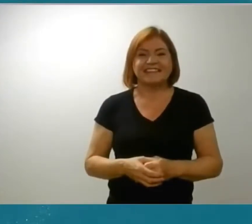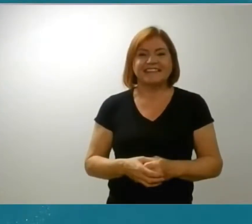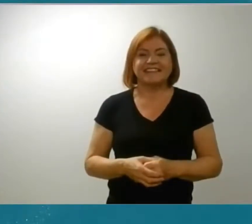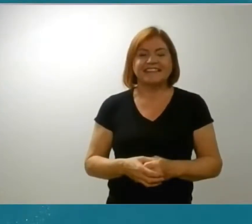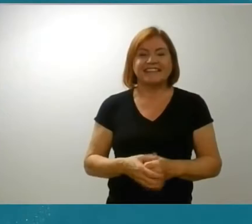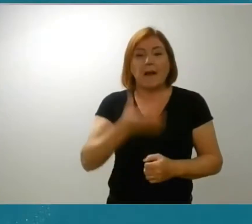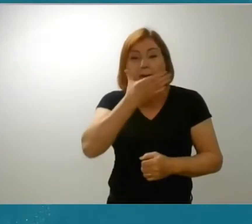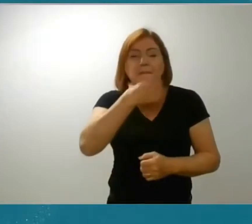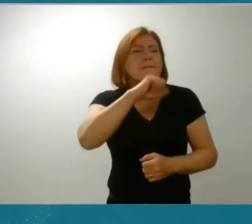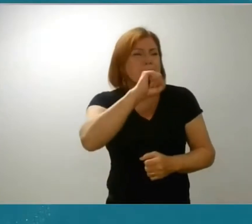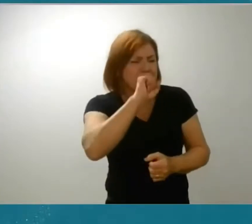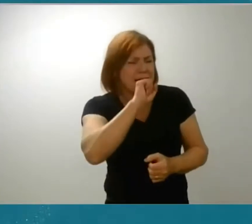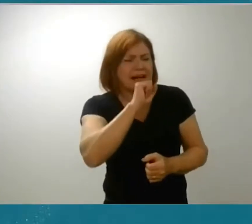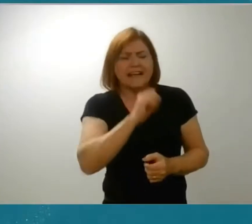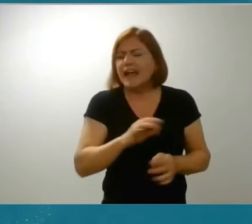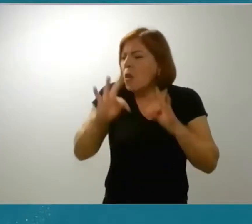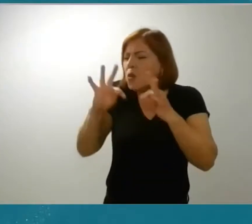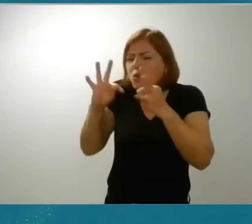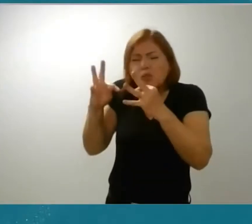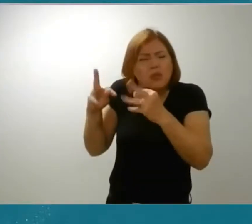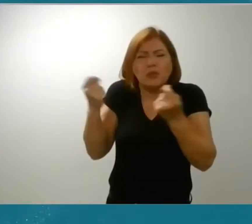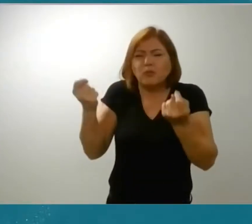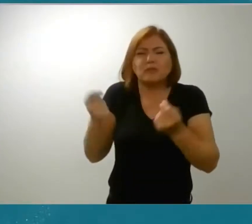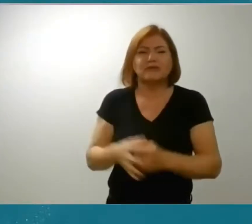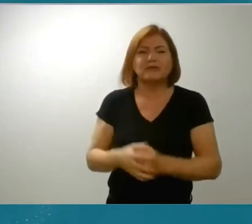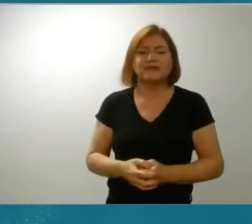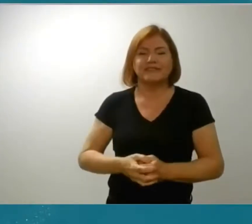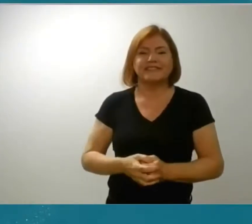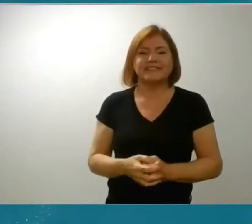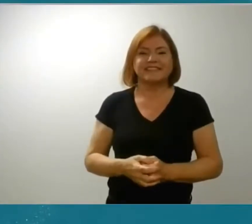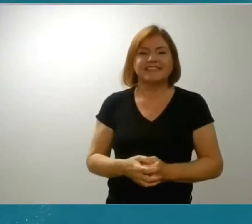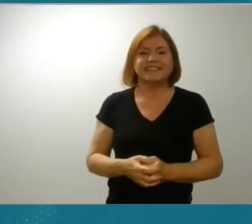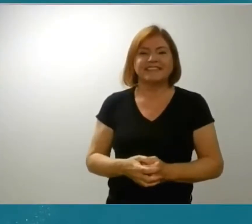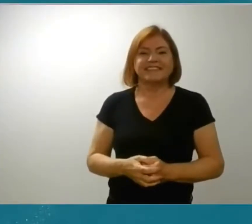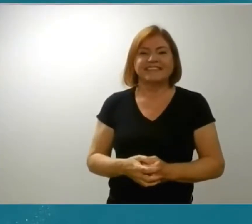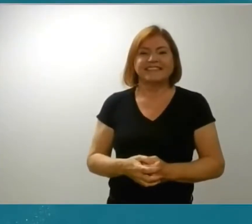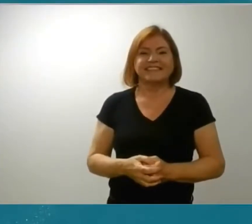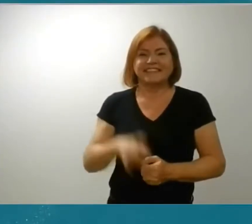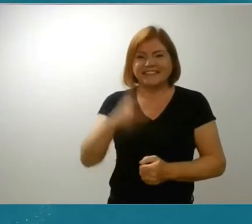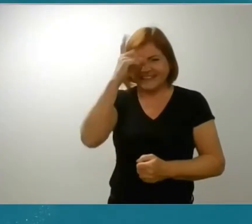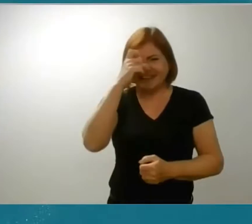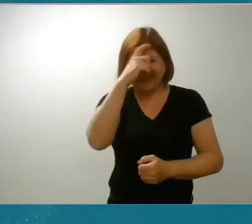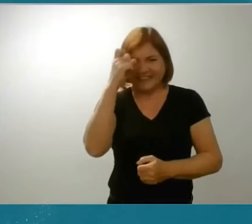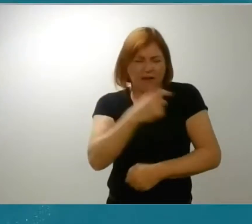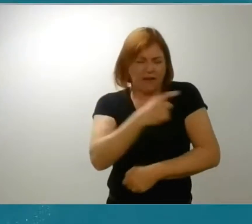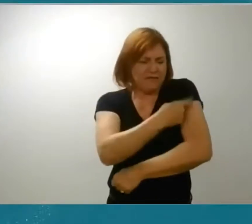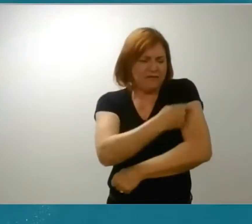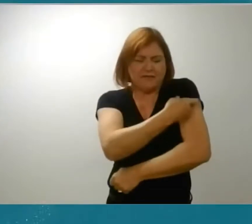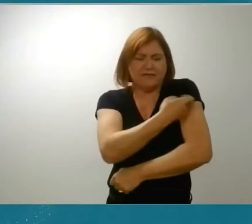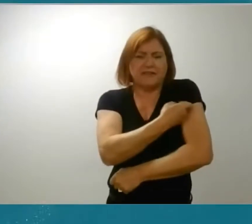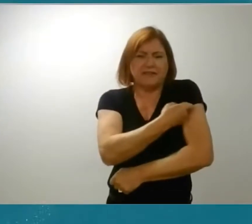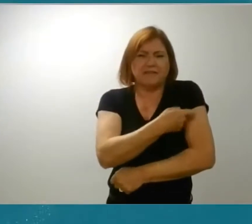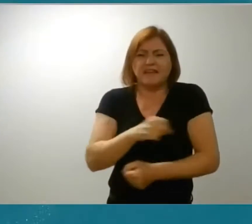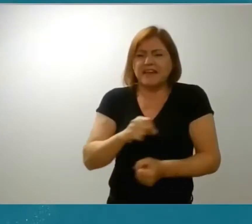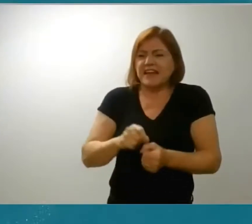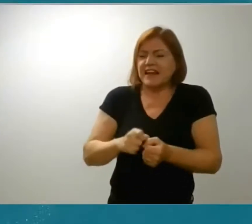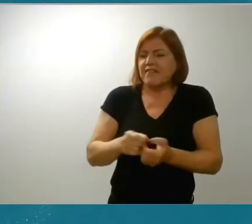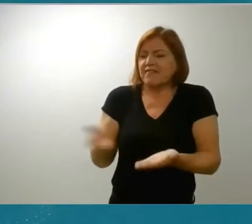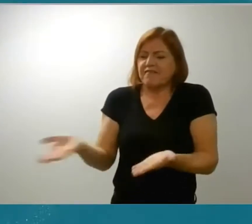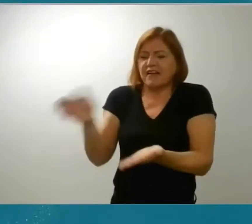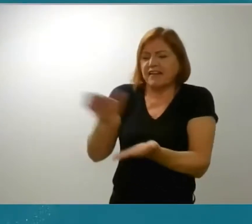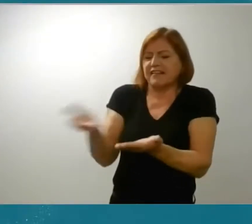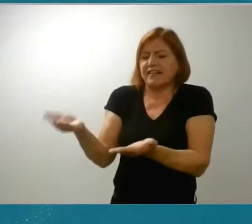É tudo. É ou não é? É enfermeira, é a mulher que faz as malas.